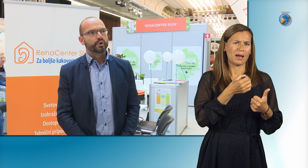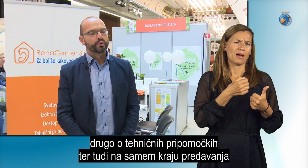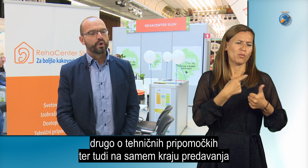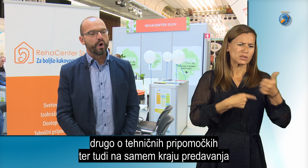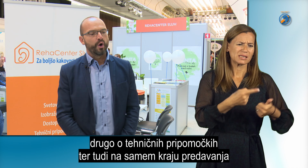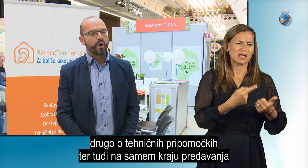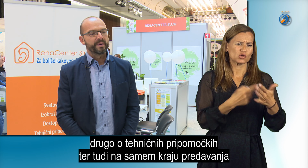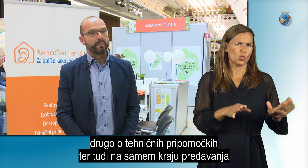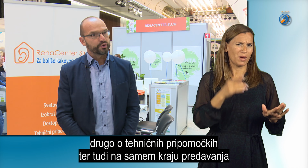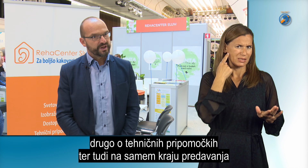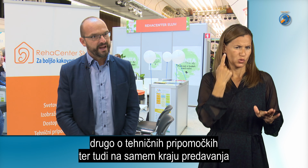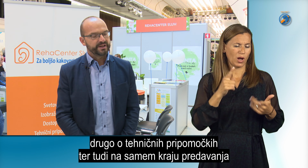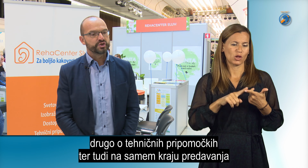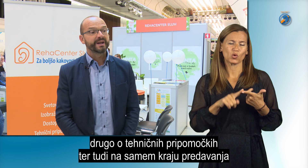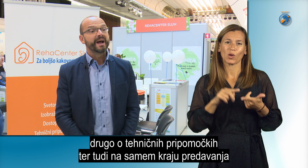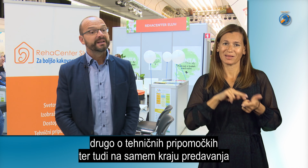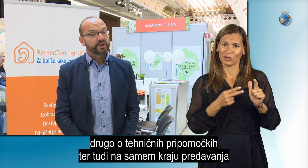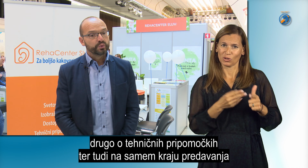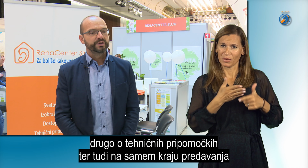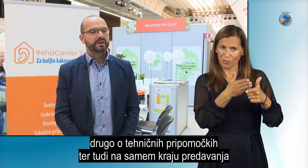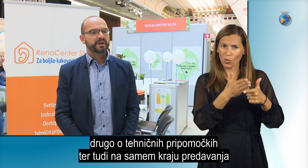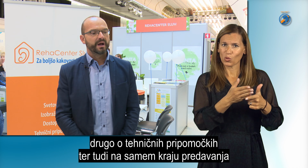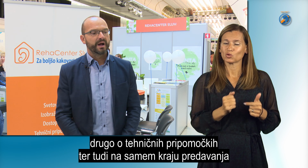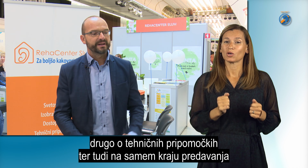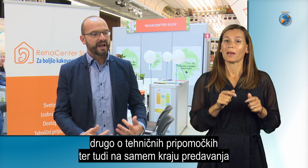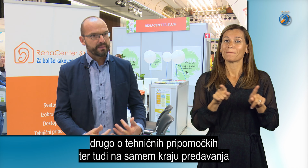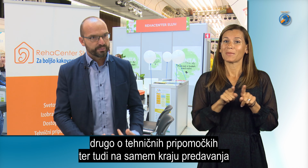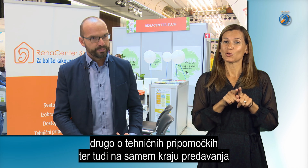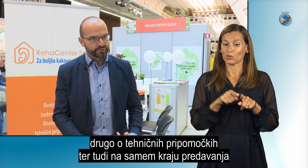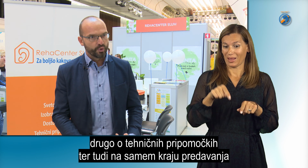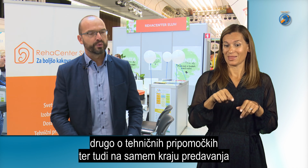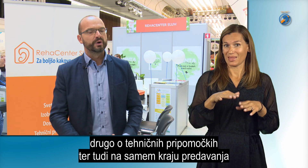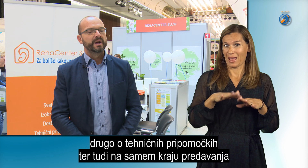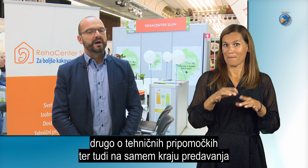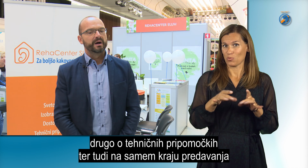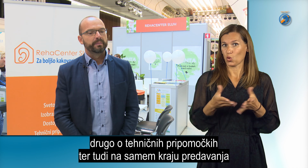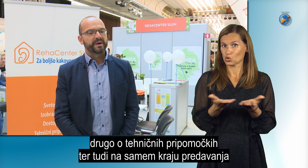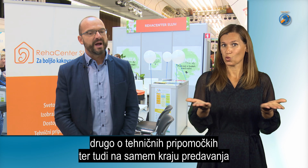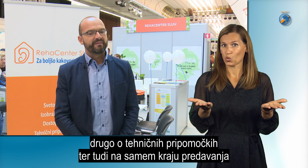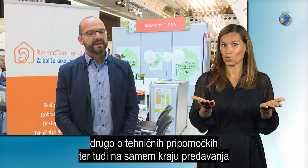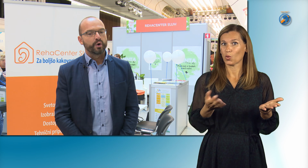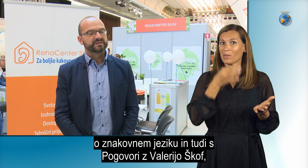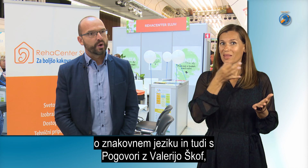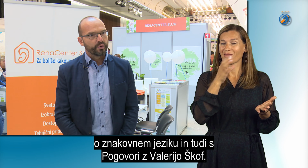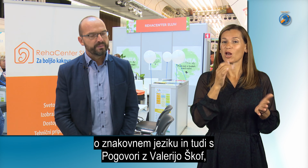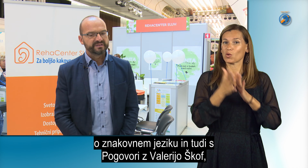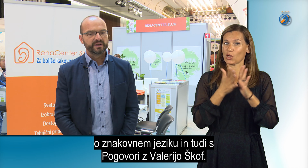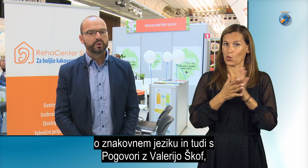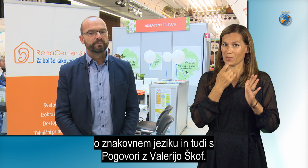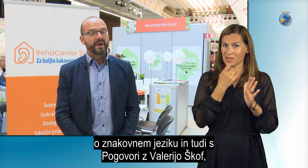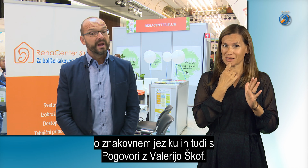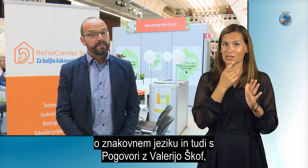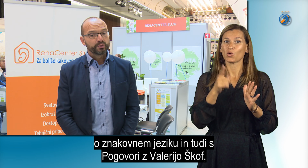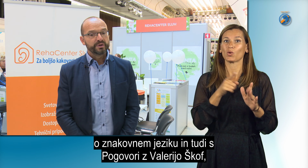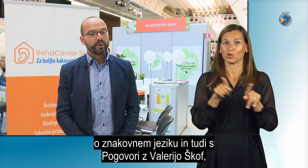sluha, drugo o pripomočkih tehničnih, ter tudi na samem prostoru predavanja o znakovnem